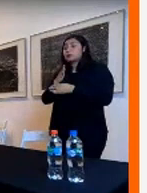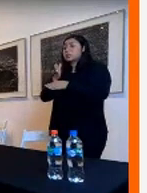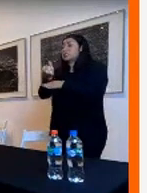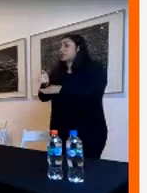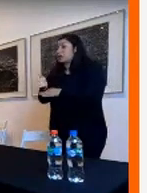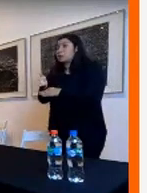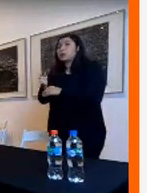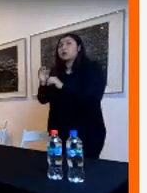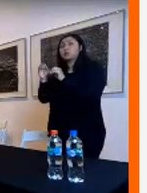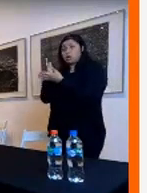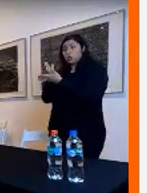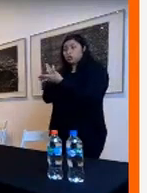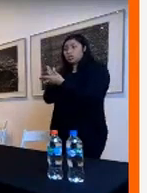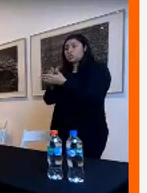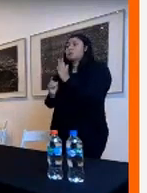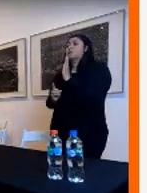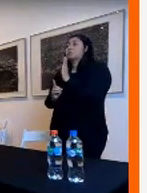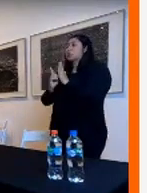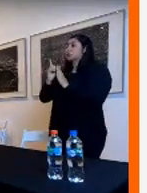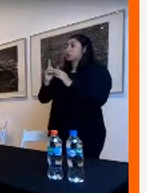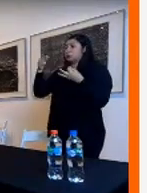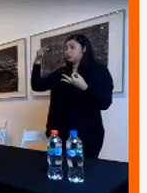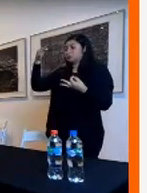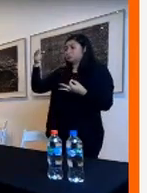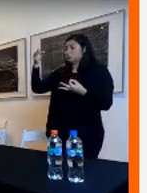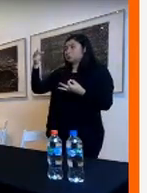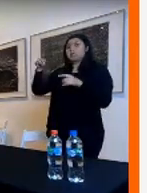establecimientos, desarrollando estas guías en sus propias aulas.